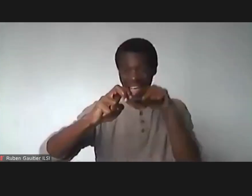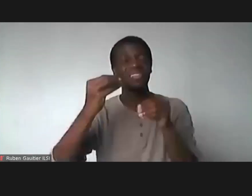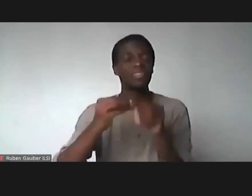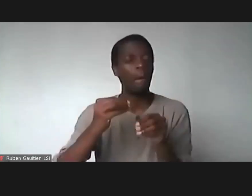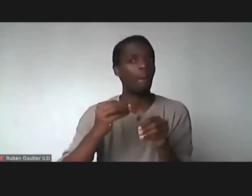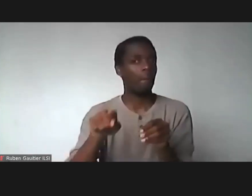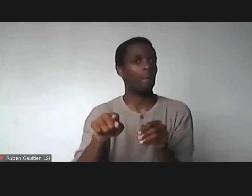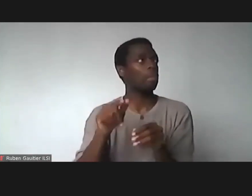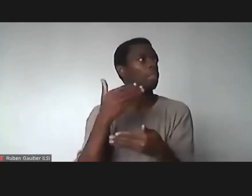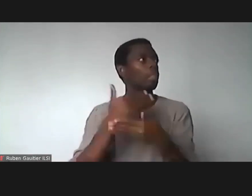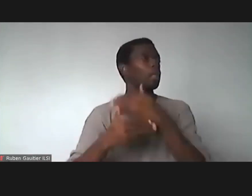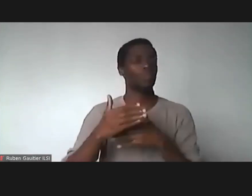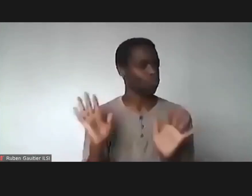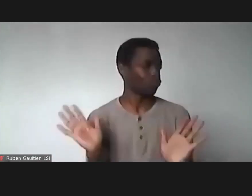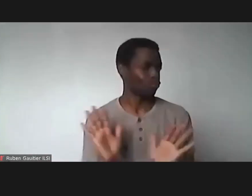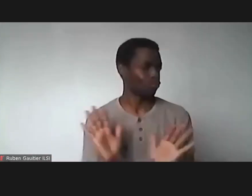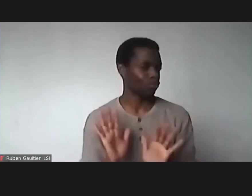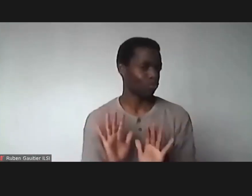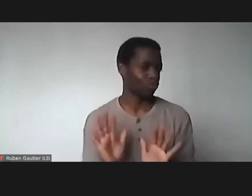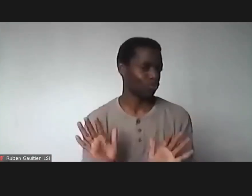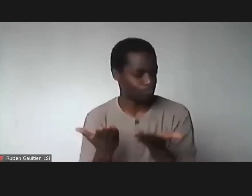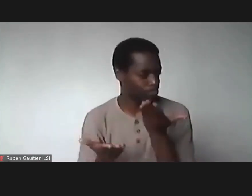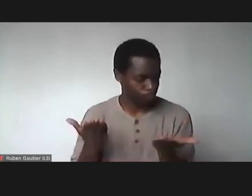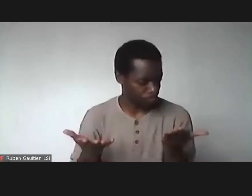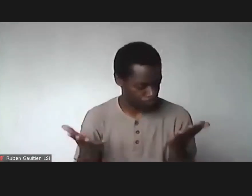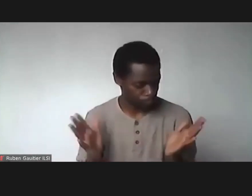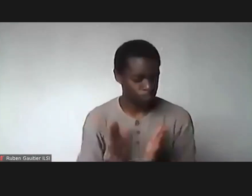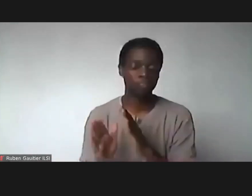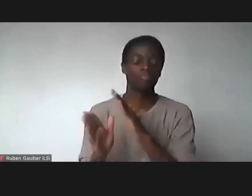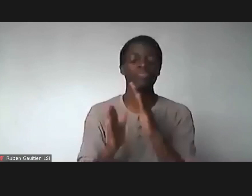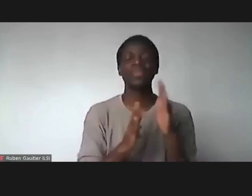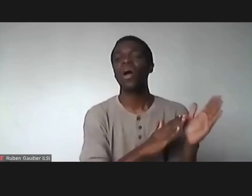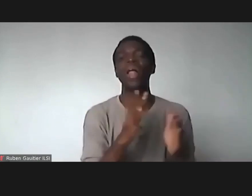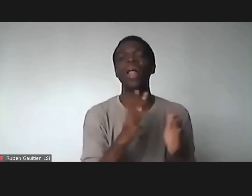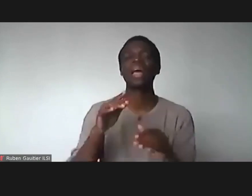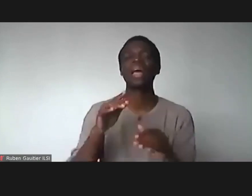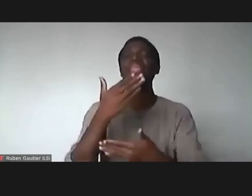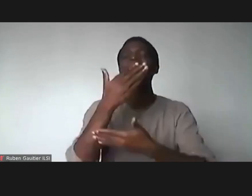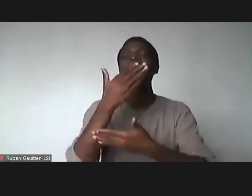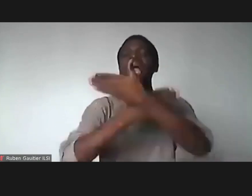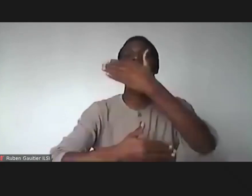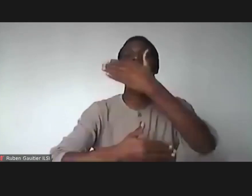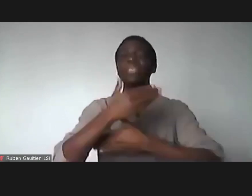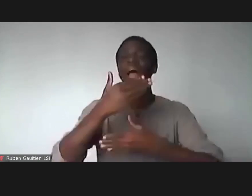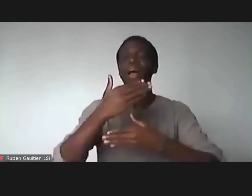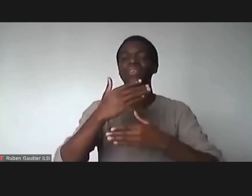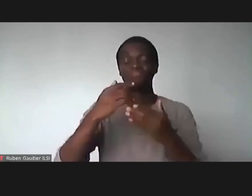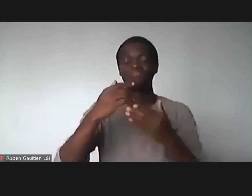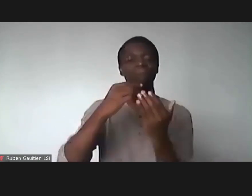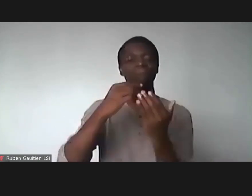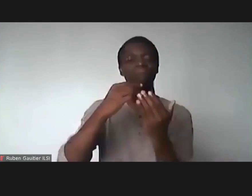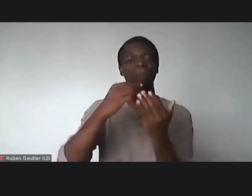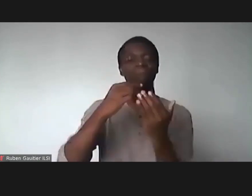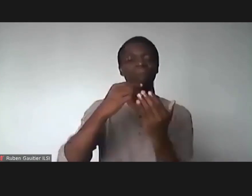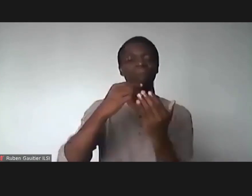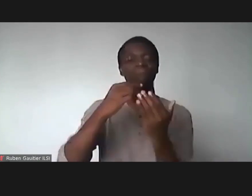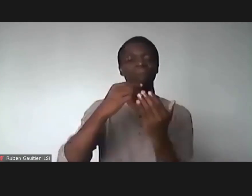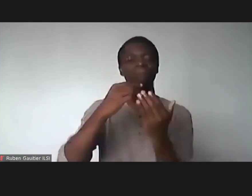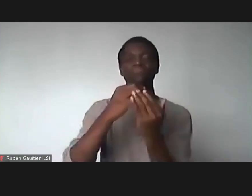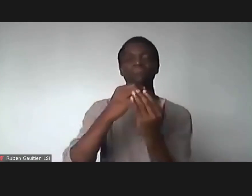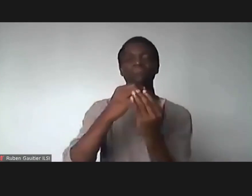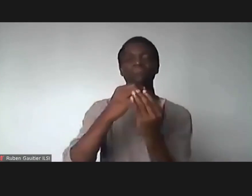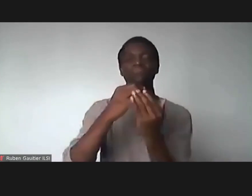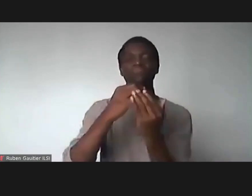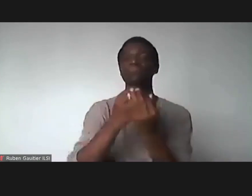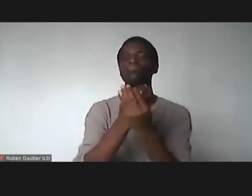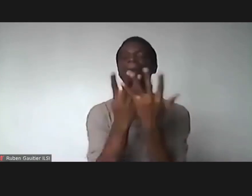y para discapacidad múltiple, bueno, creo que alguna vez hubo alguna controversia también allí cuando hubo un entrenamiento del grupo de Washington hace tiempo